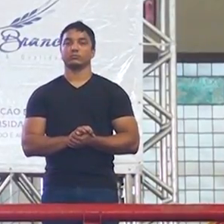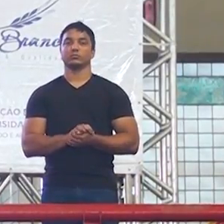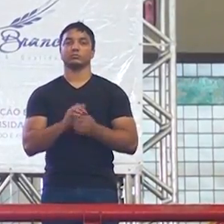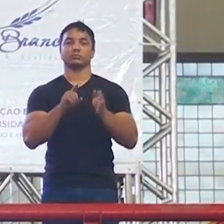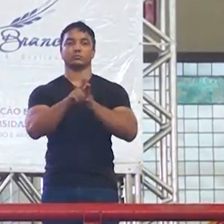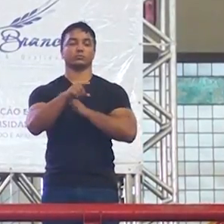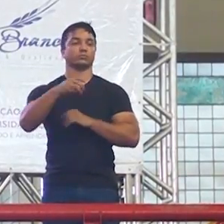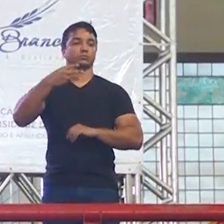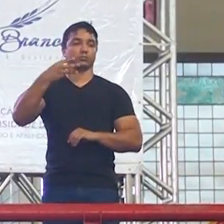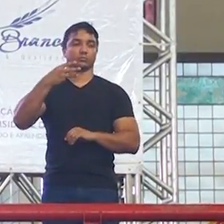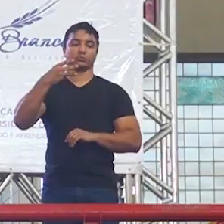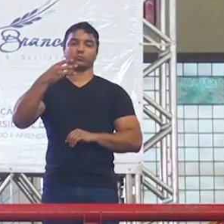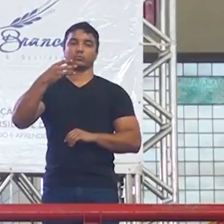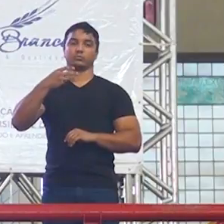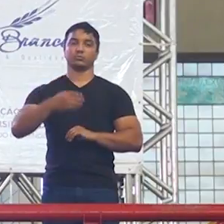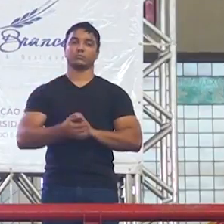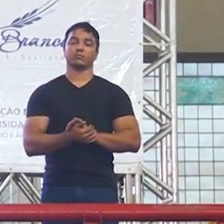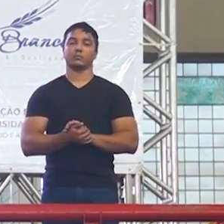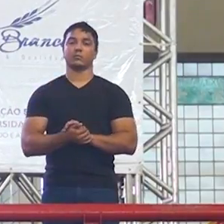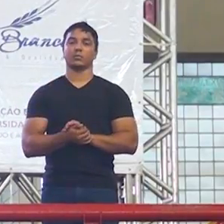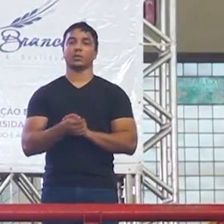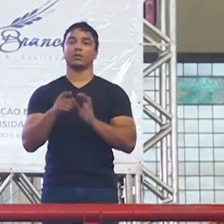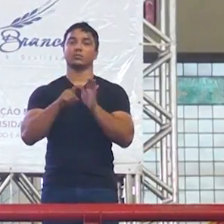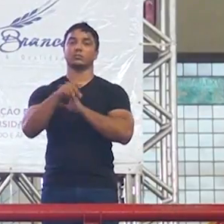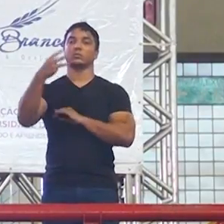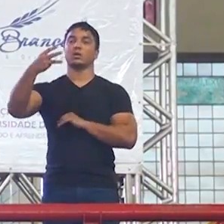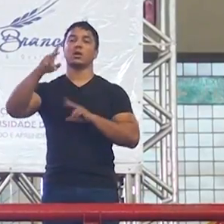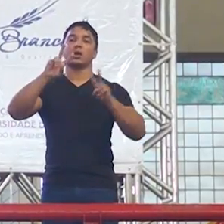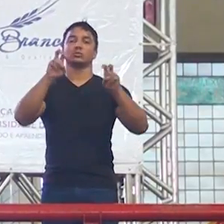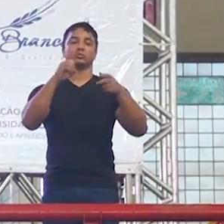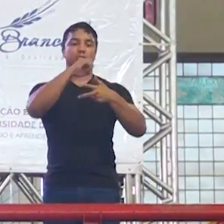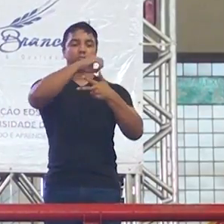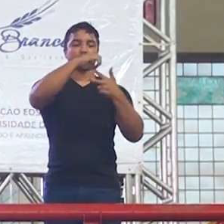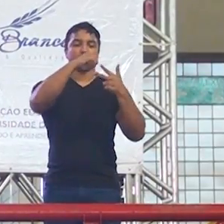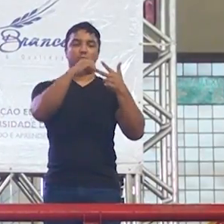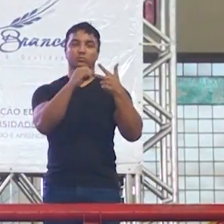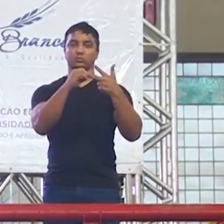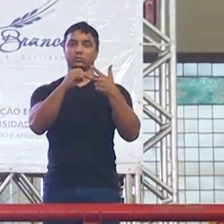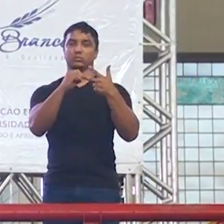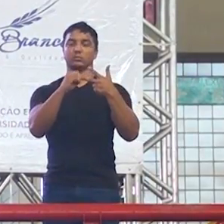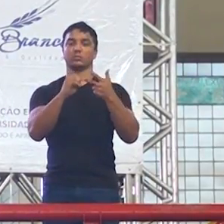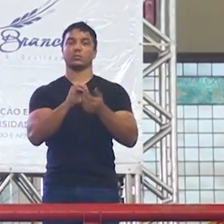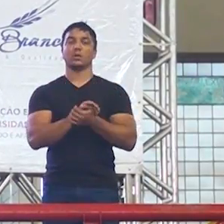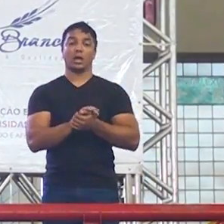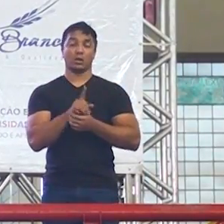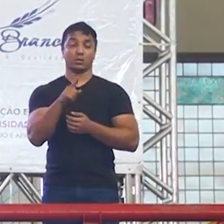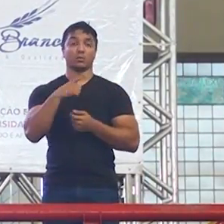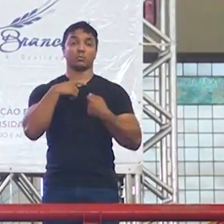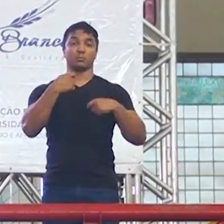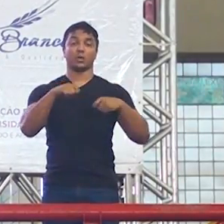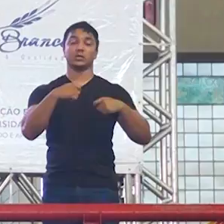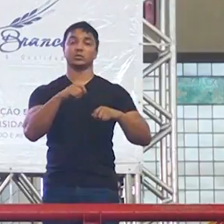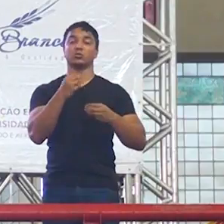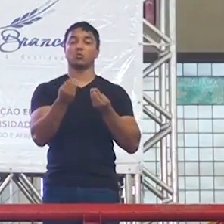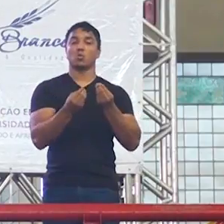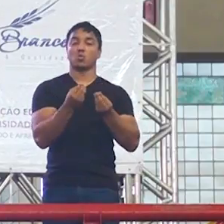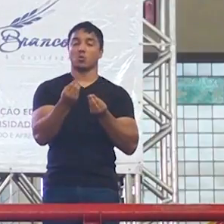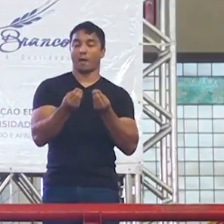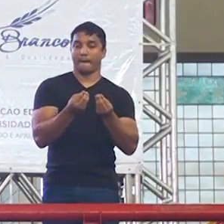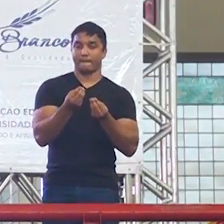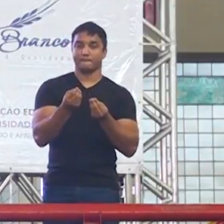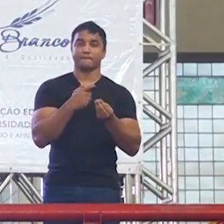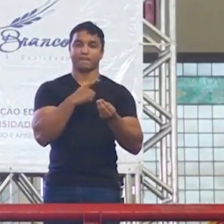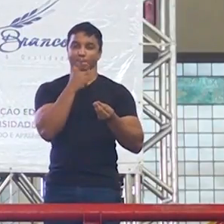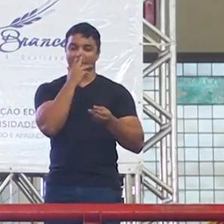A questão 3, ela é uma questão do Enem. Certo? E você tem que ter uma qualidade,